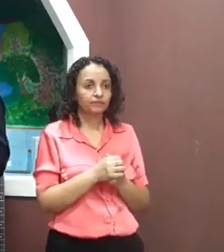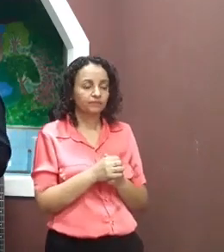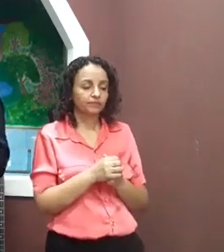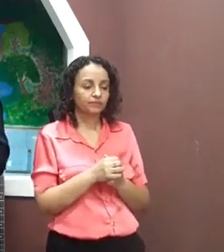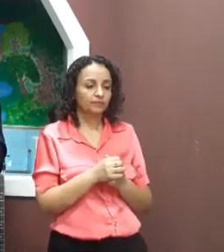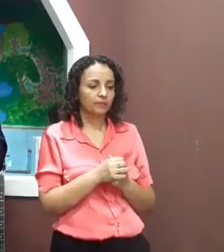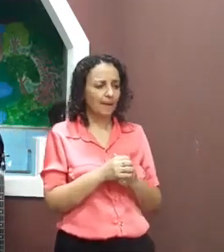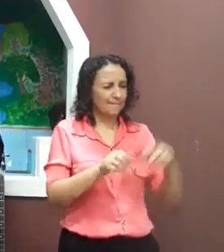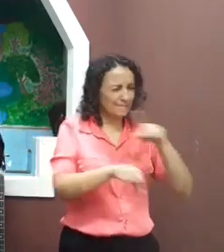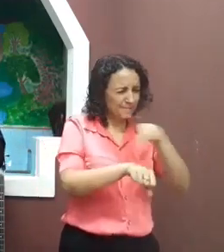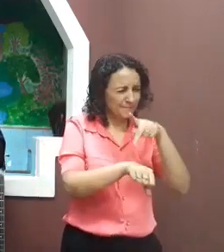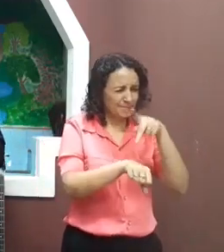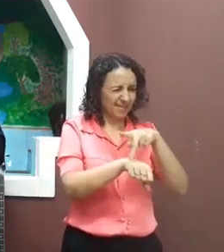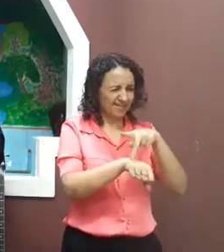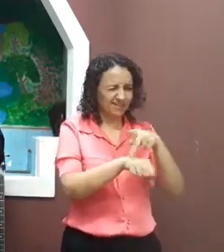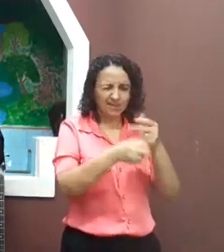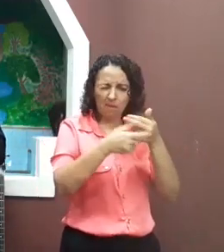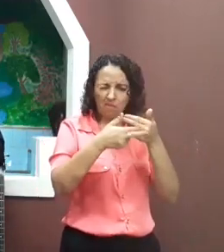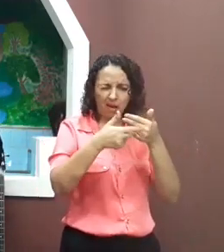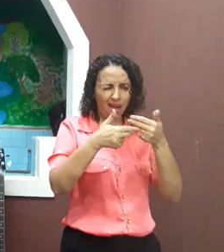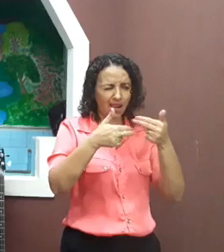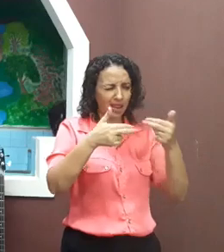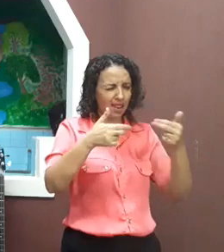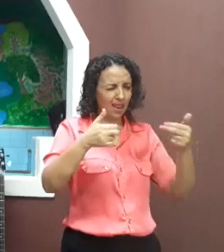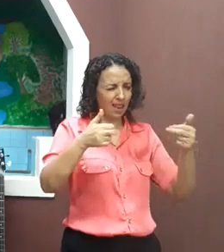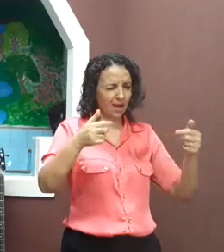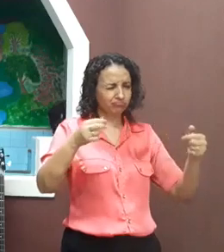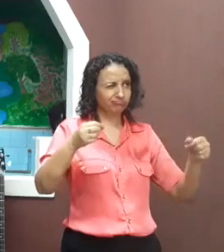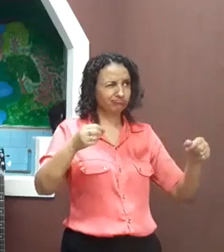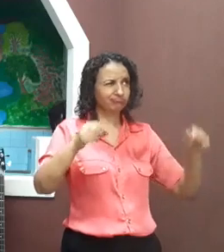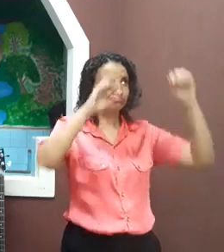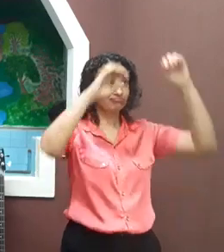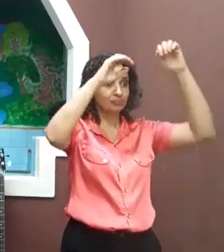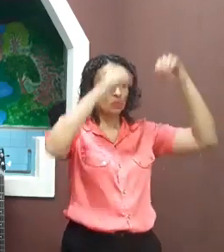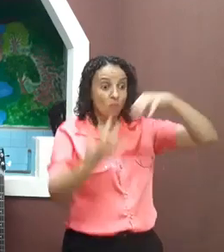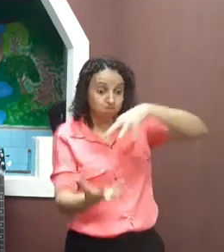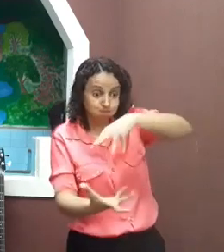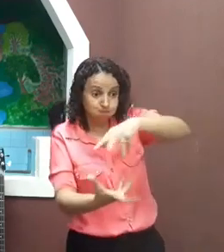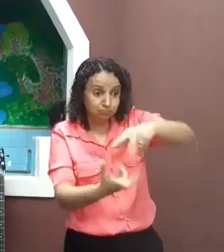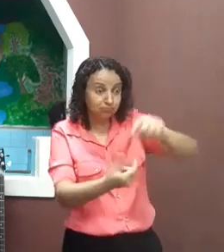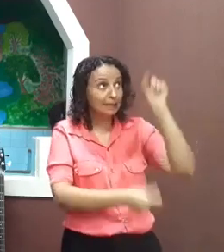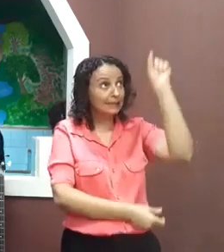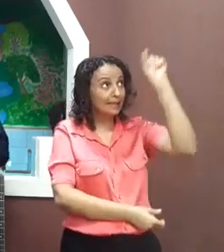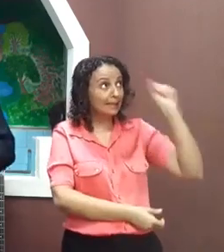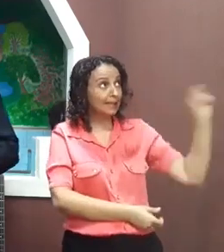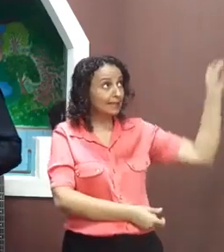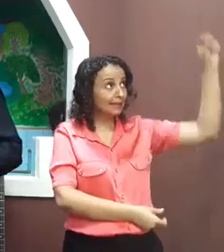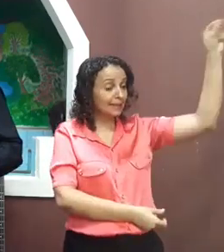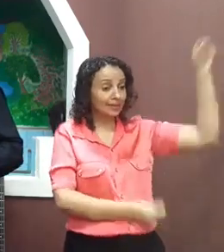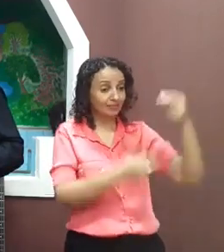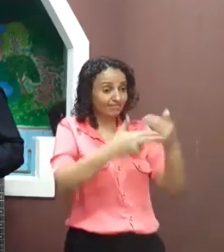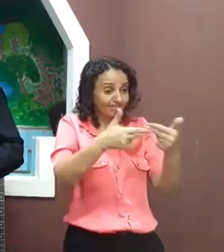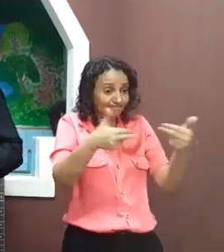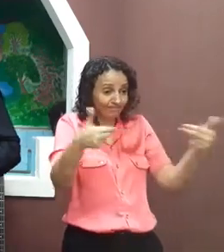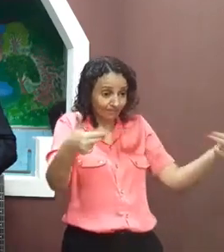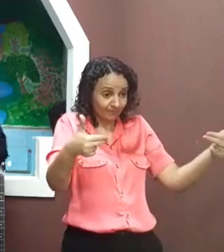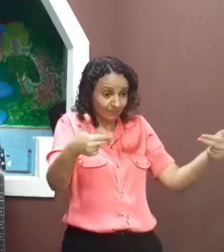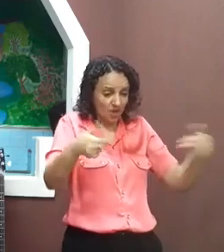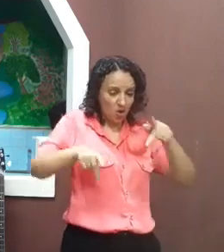Os países e os povos que têm na sua história